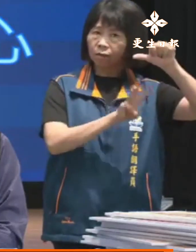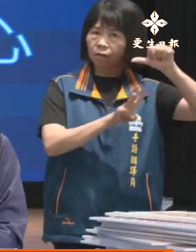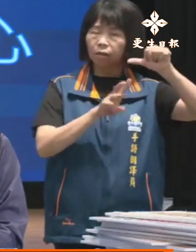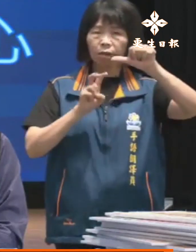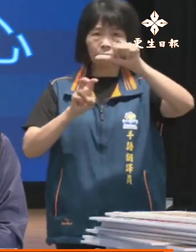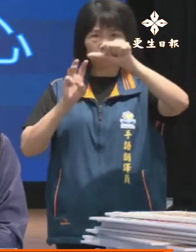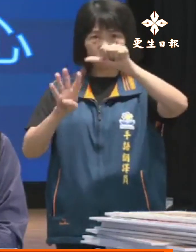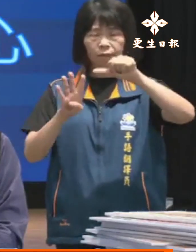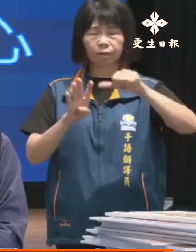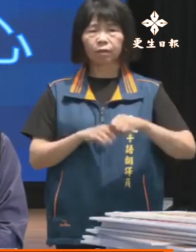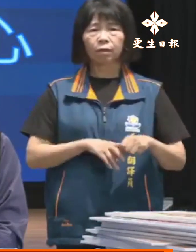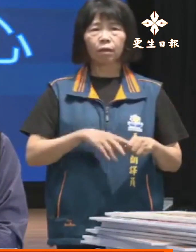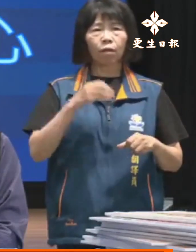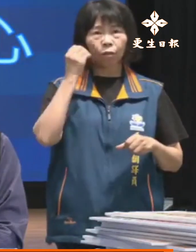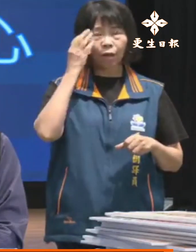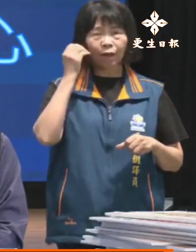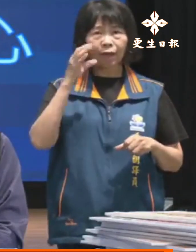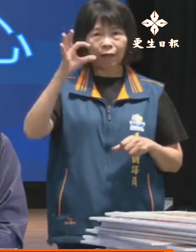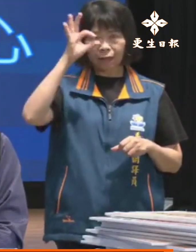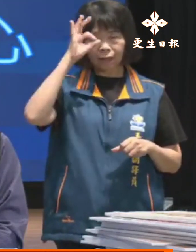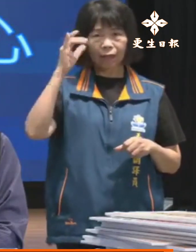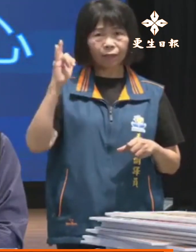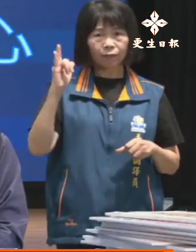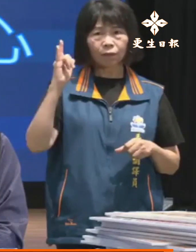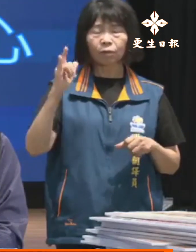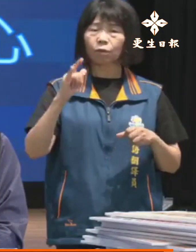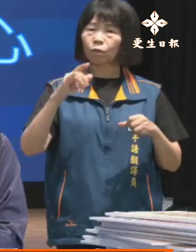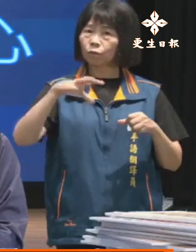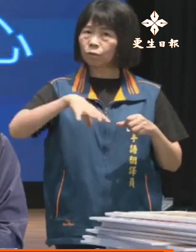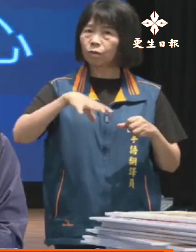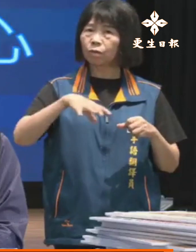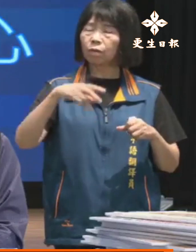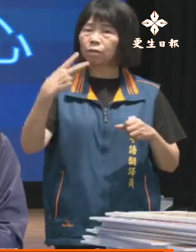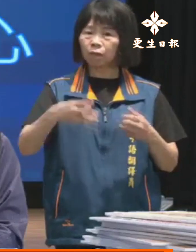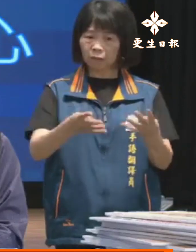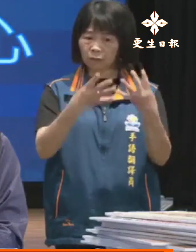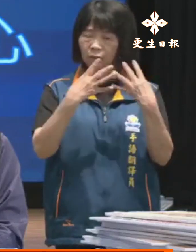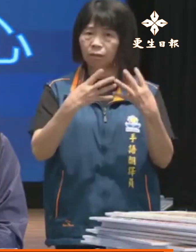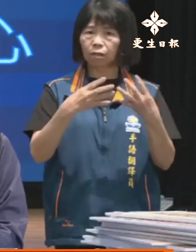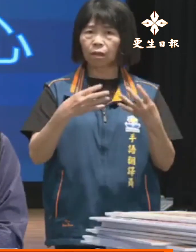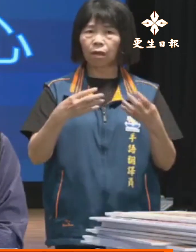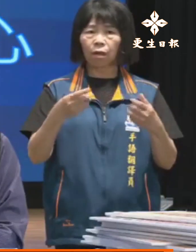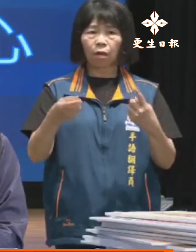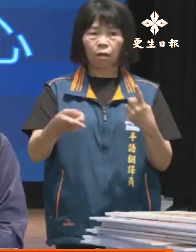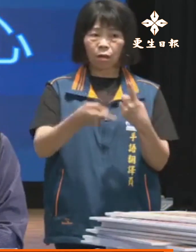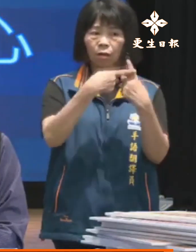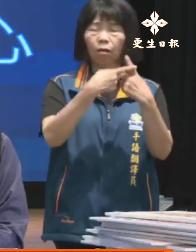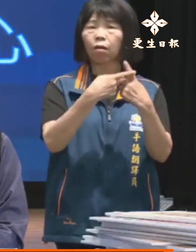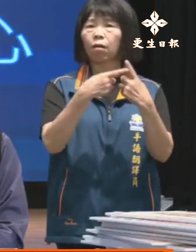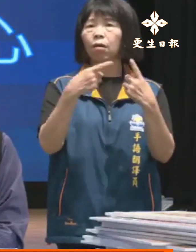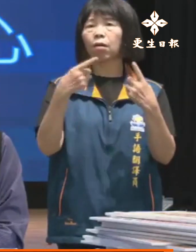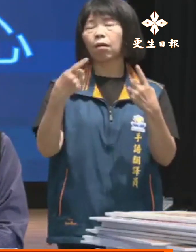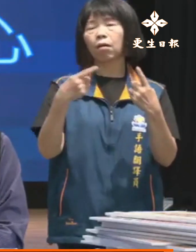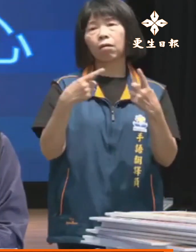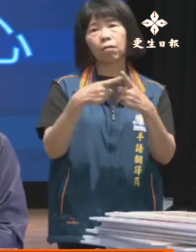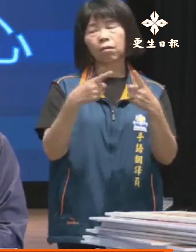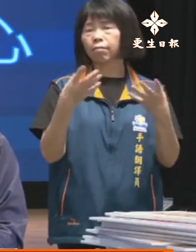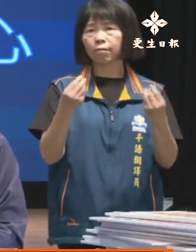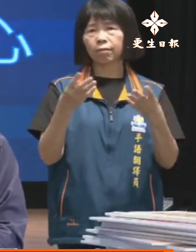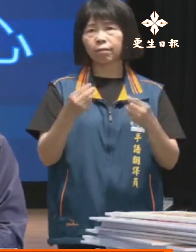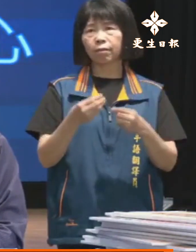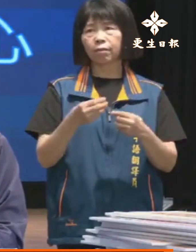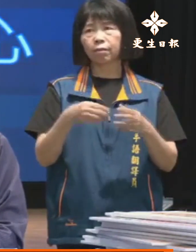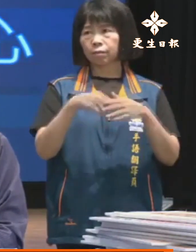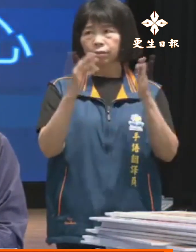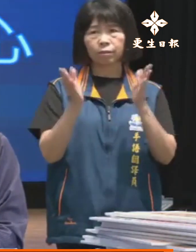案，啊，都已经归零哈，啊。那确实这两个地方它有确诊的个案